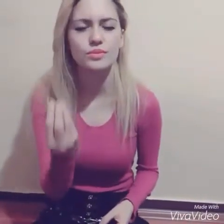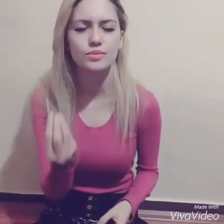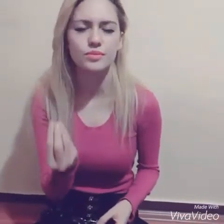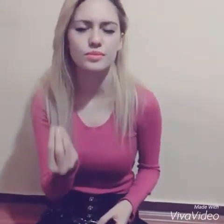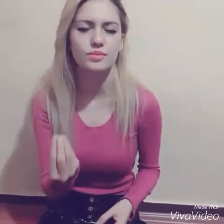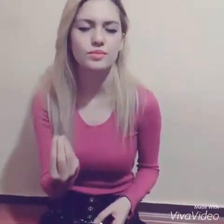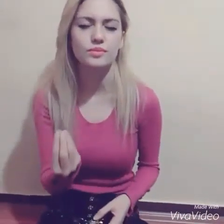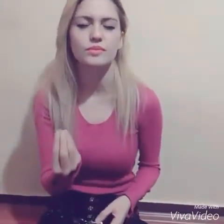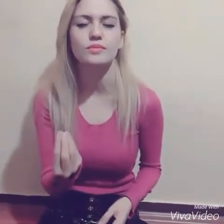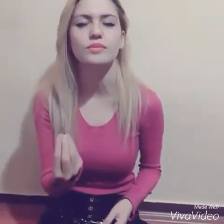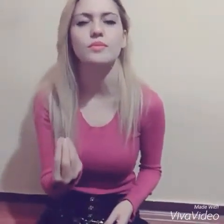oldum.